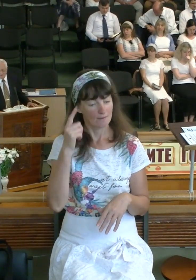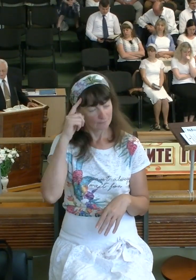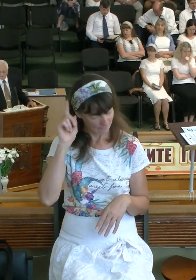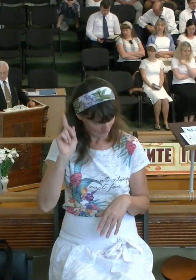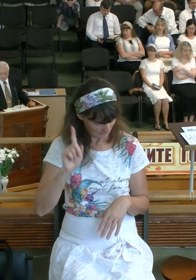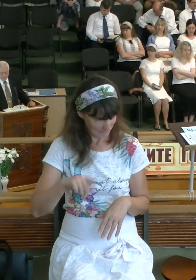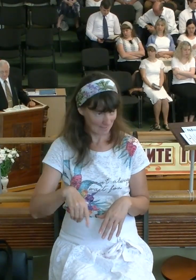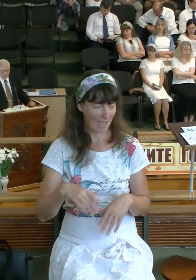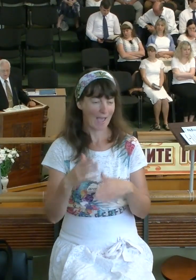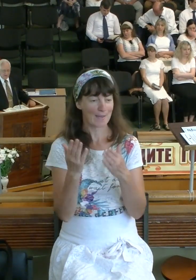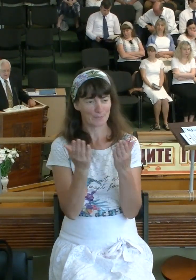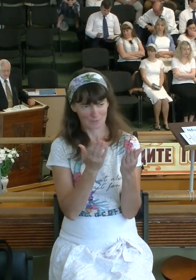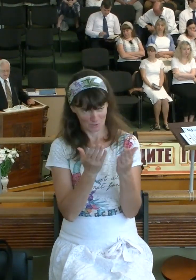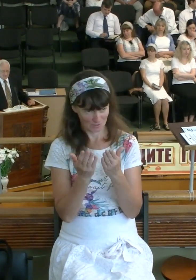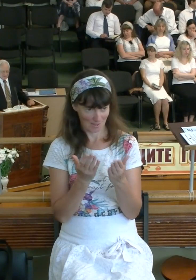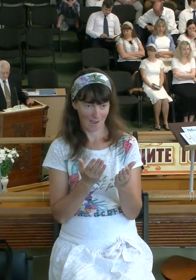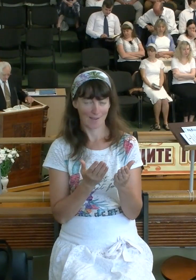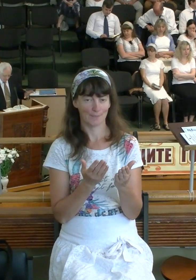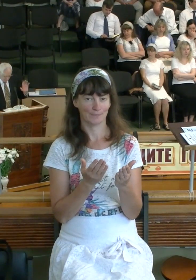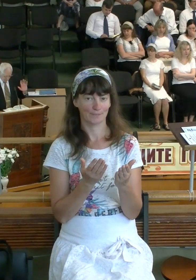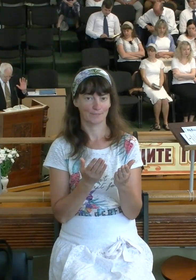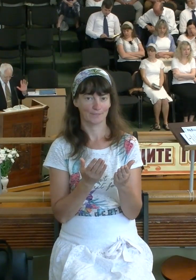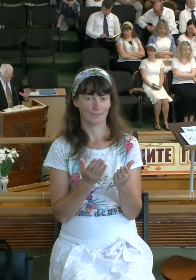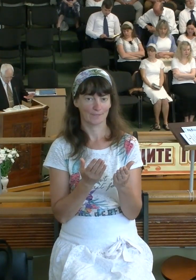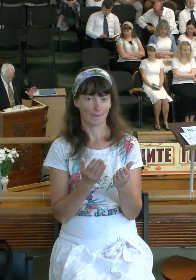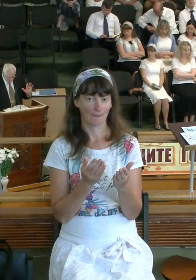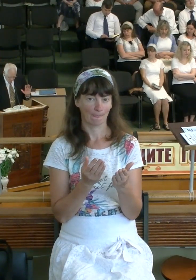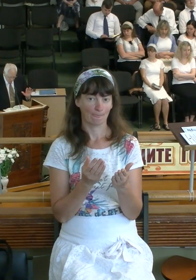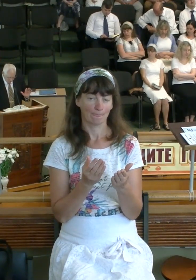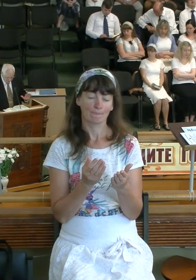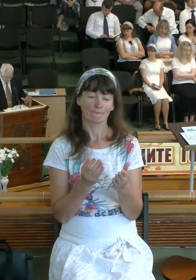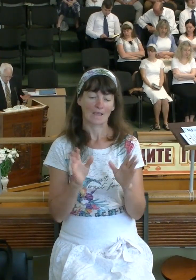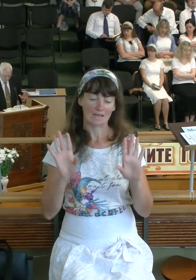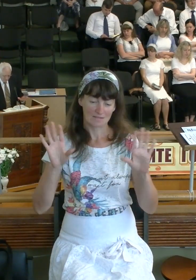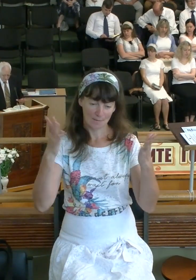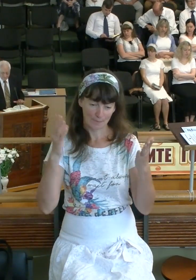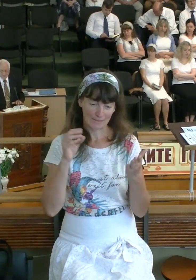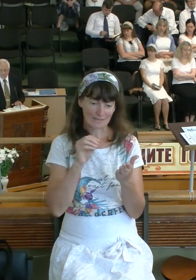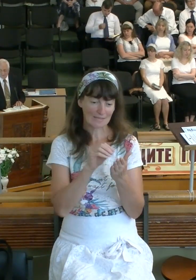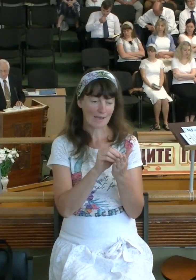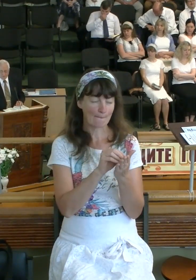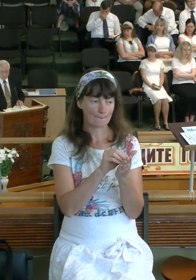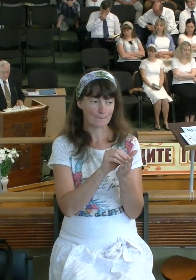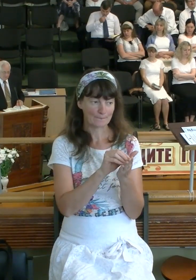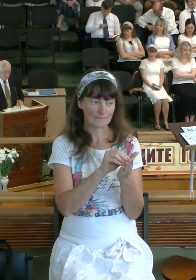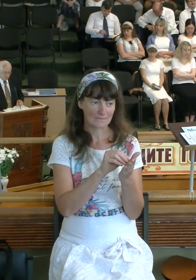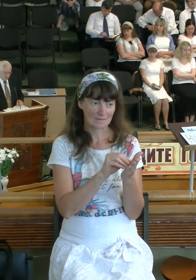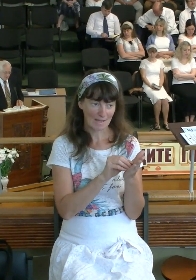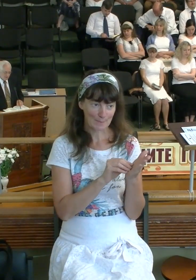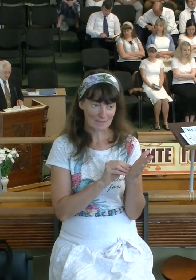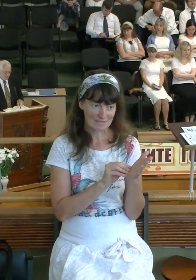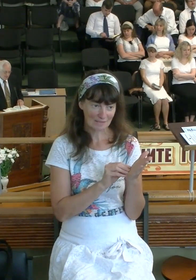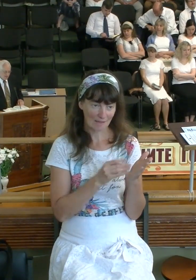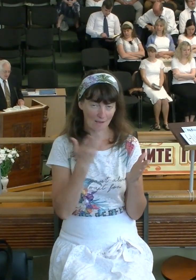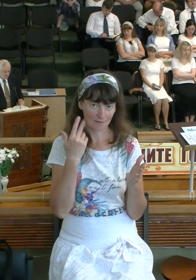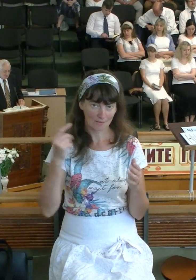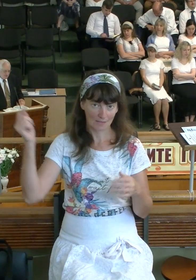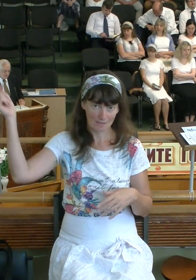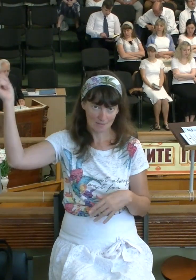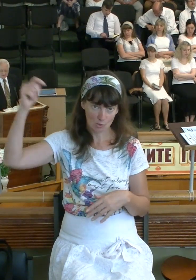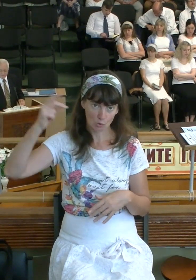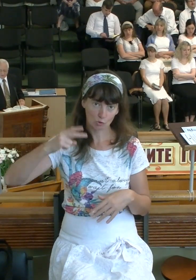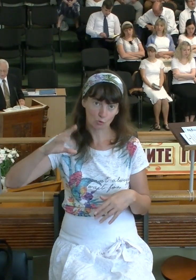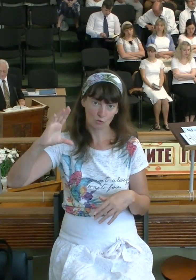знаем, читаем. Описано событие того дня, когда сошел Дух Святой.